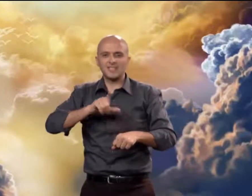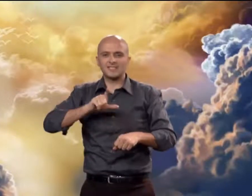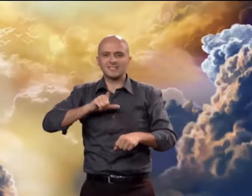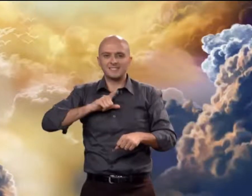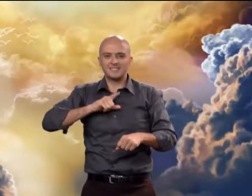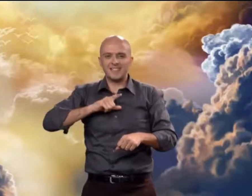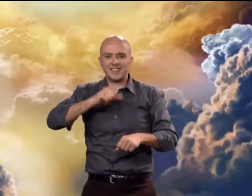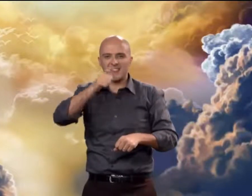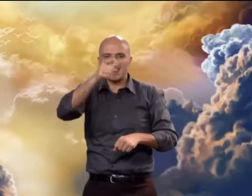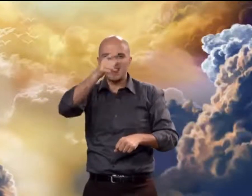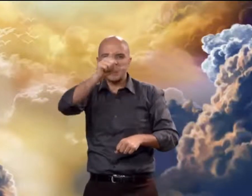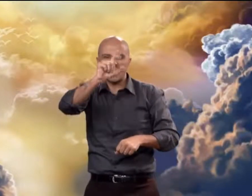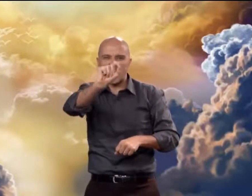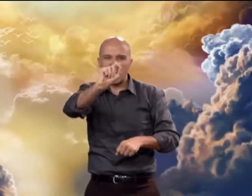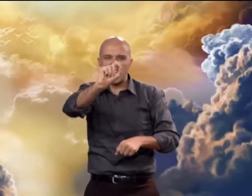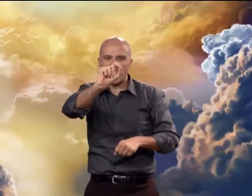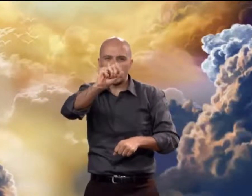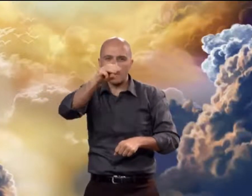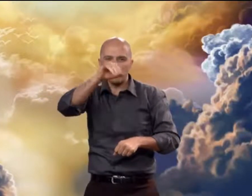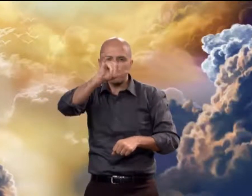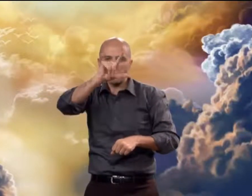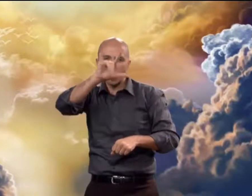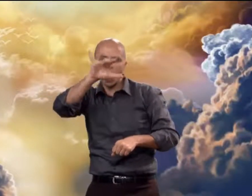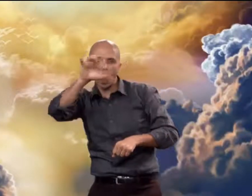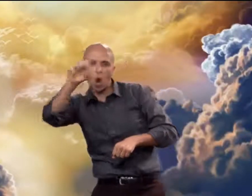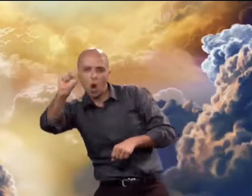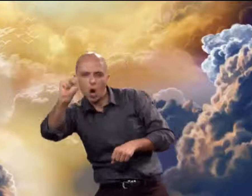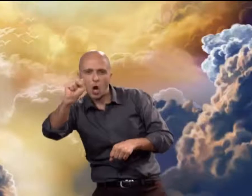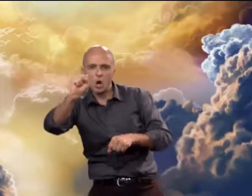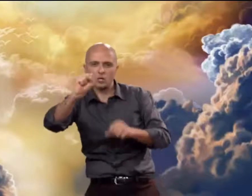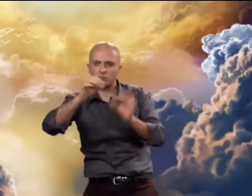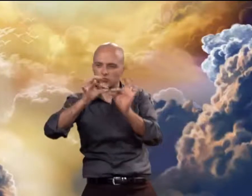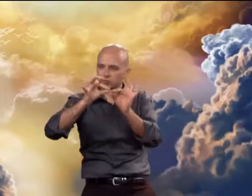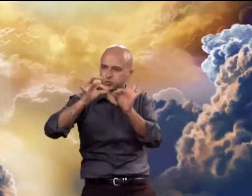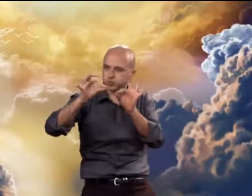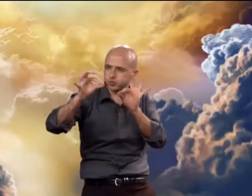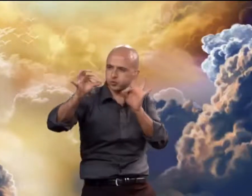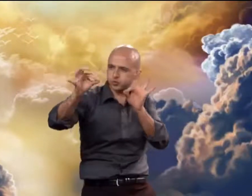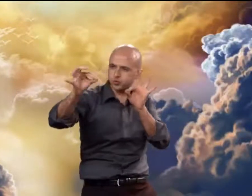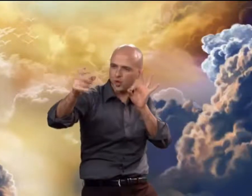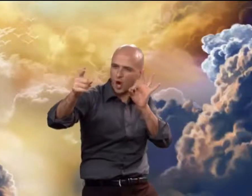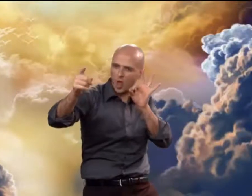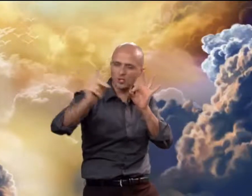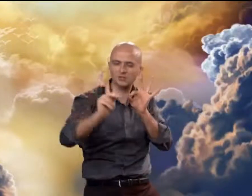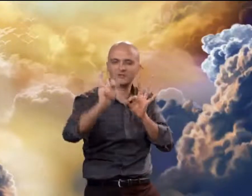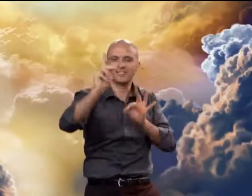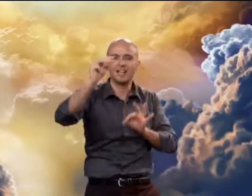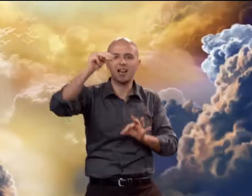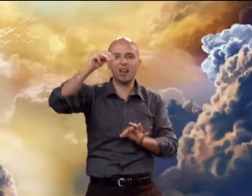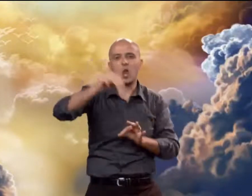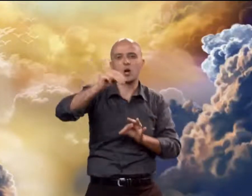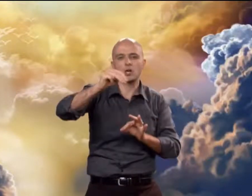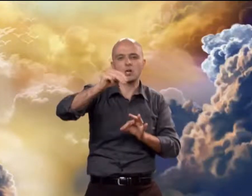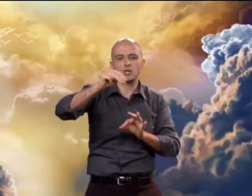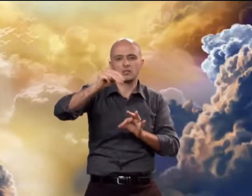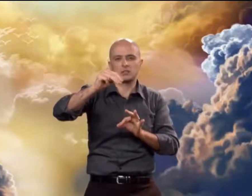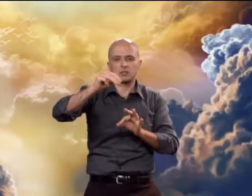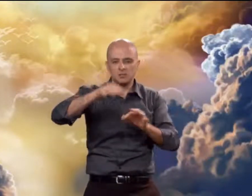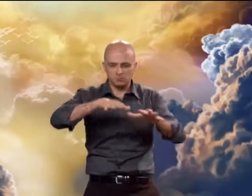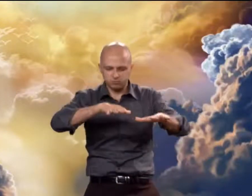dessas montanhas. Em Lisboa, um som como de trovão foi ouvido debaixo do solo e imediatamente depois um